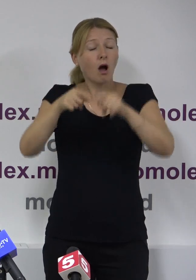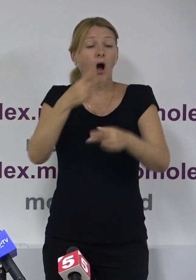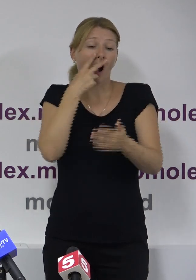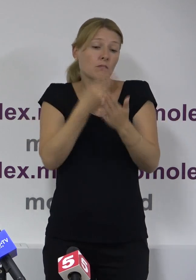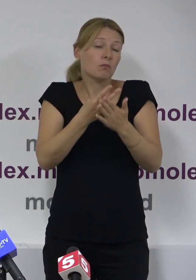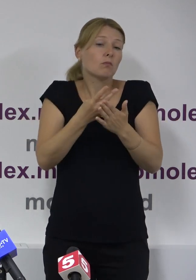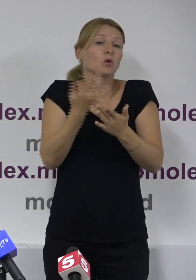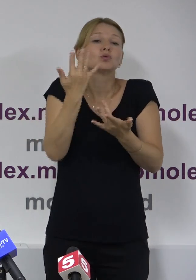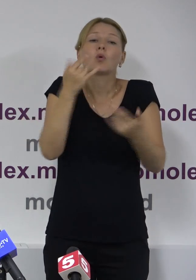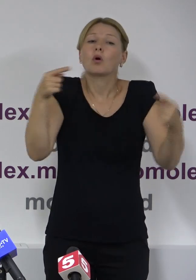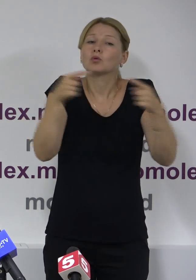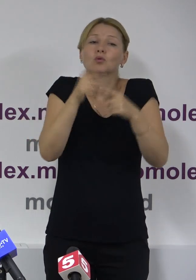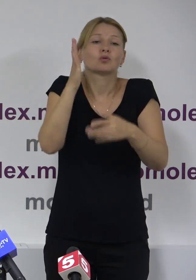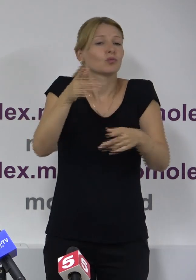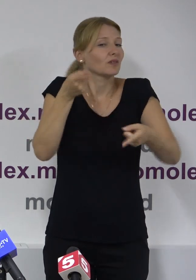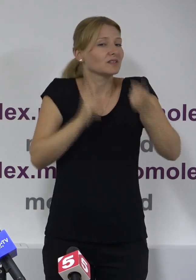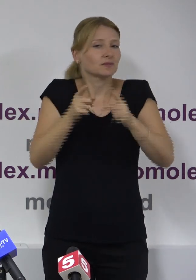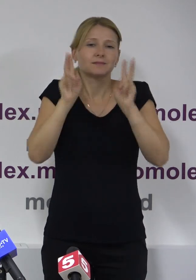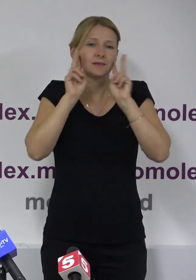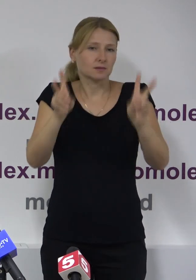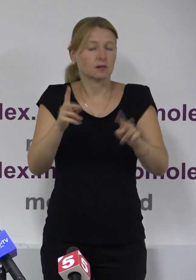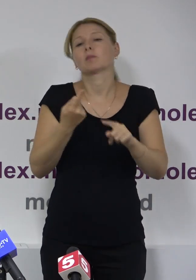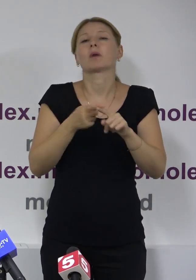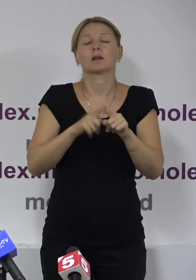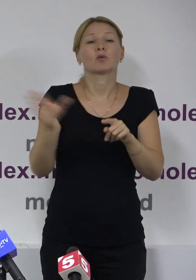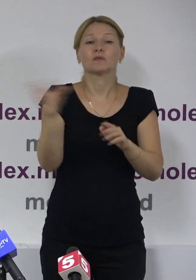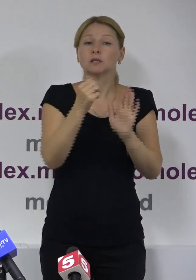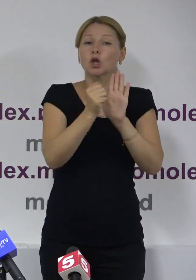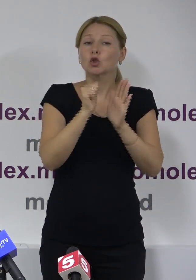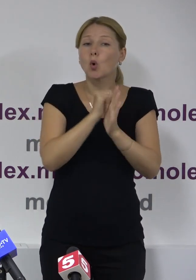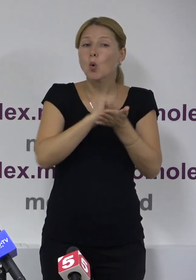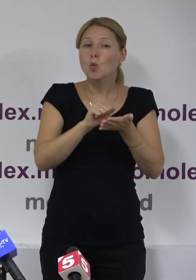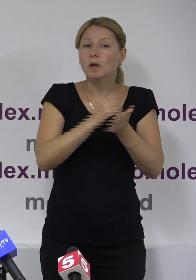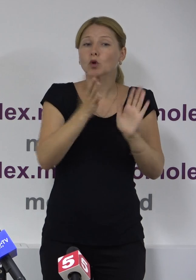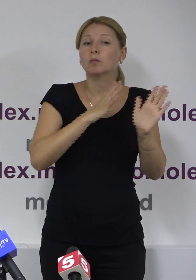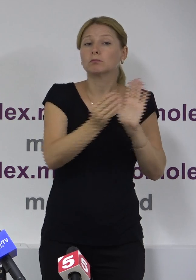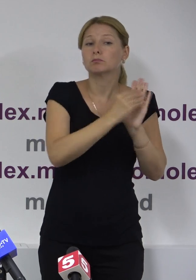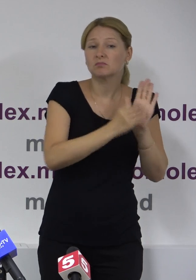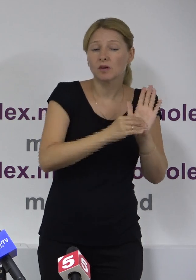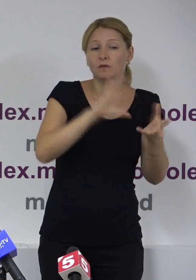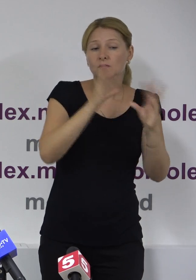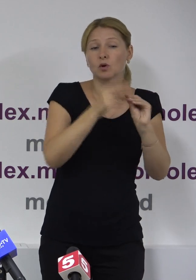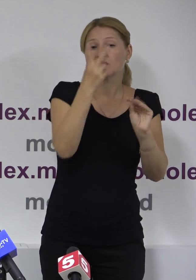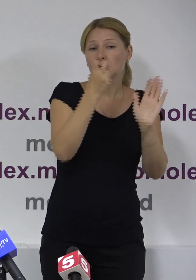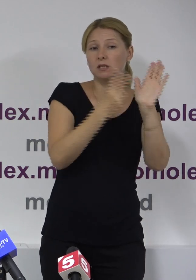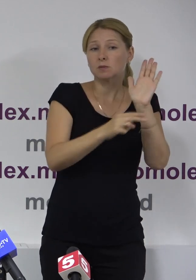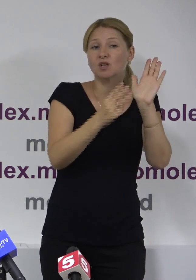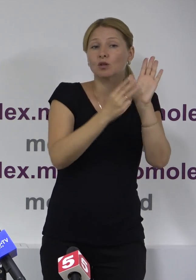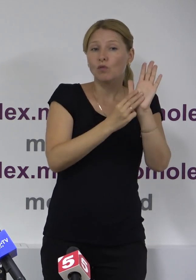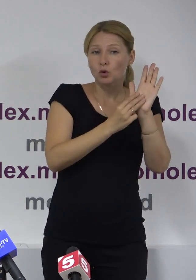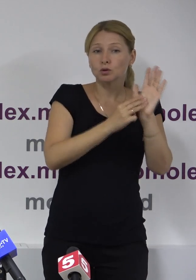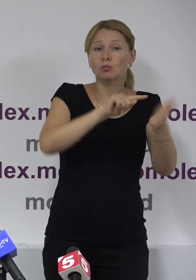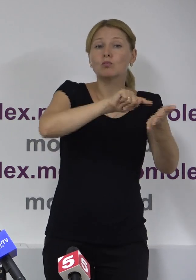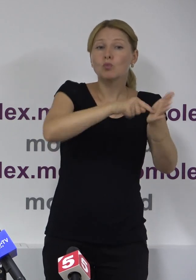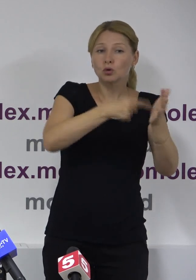realitate. Din actele prezentate ieri, am văzut că ar fi vorba de circa 278 de secții de votare